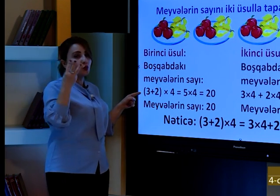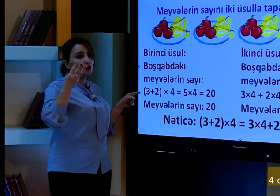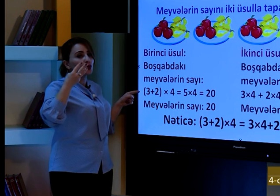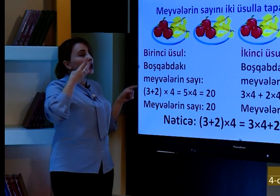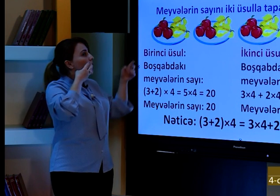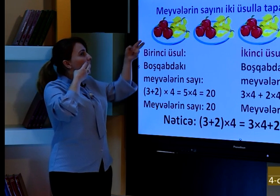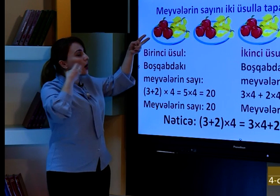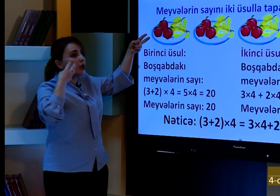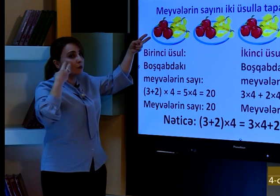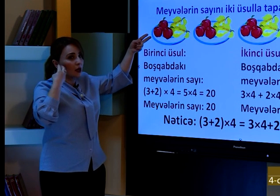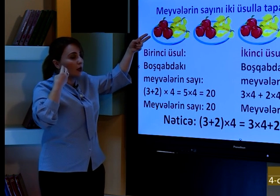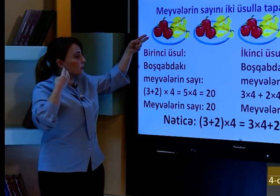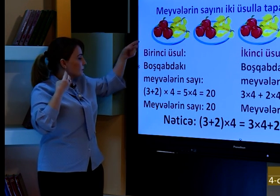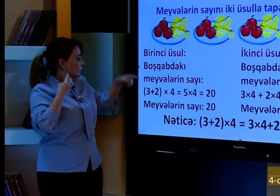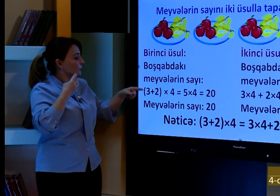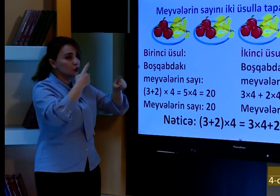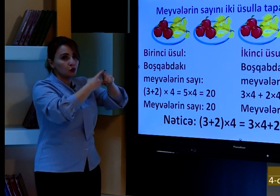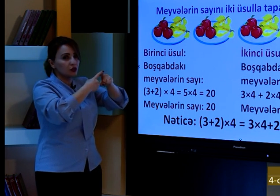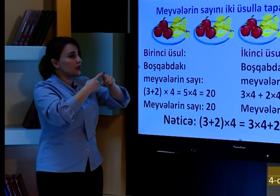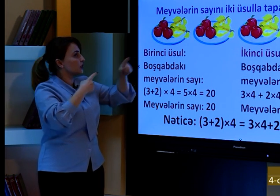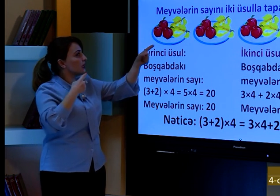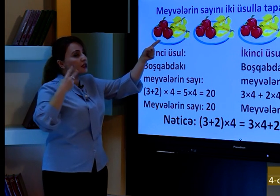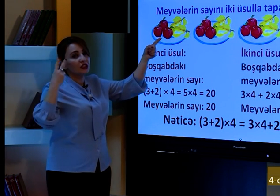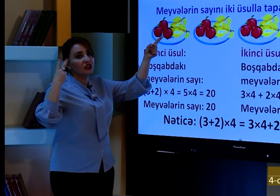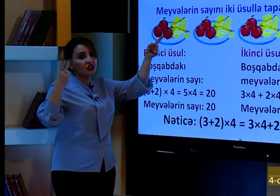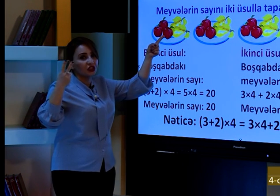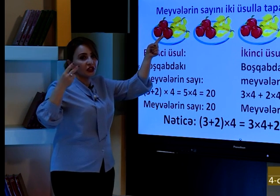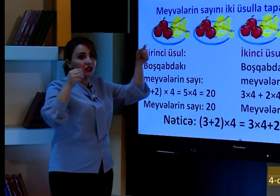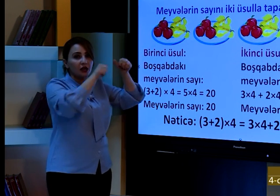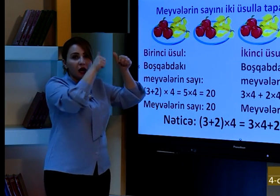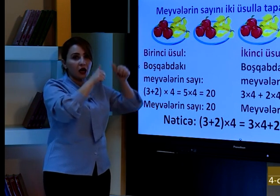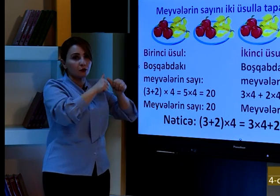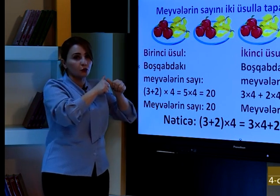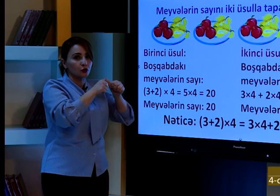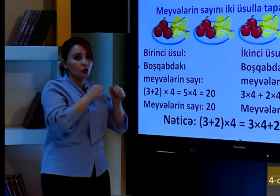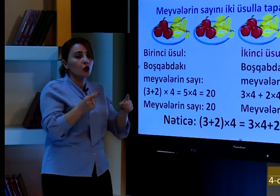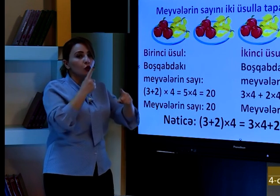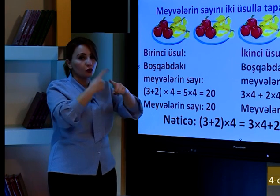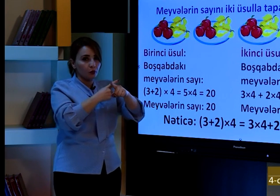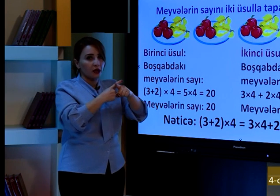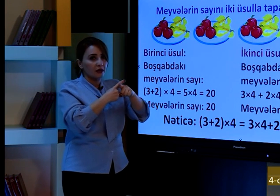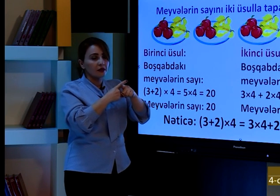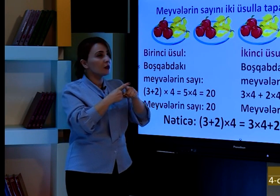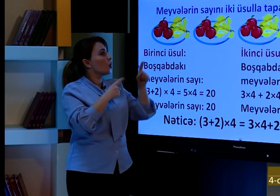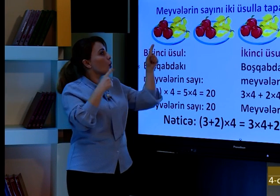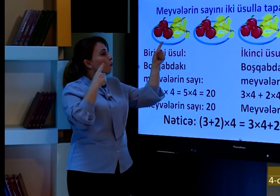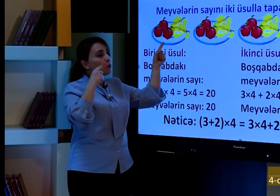3 alma, üstə gəl 2 armud toplayırıq,